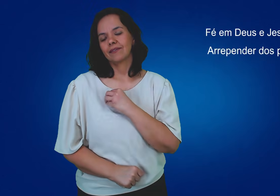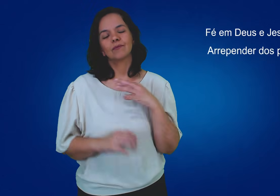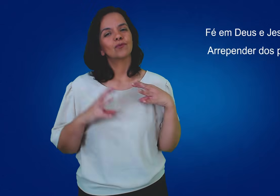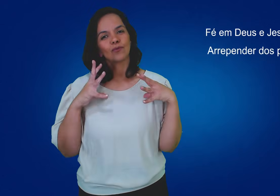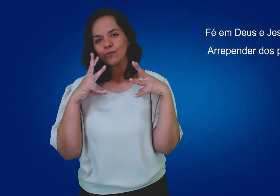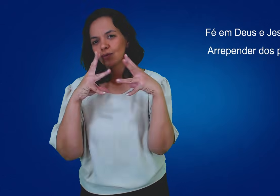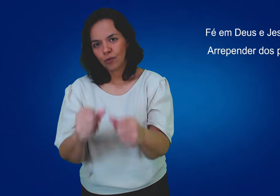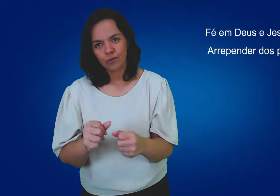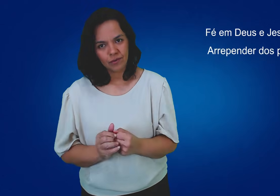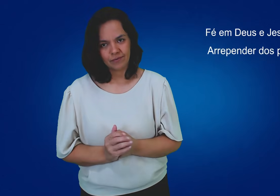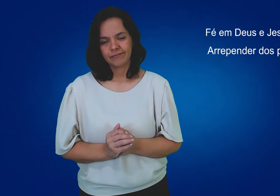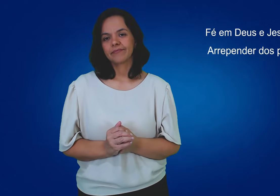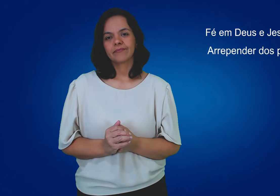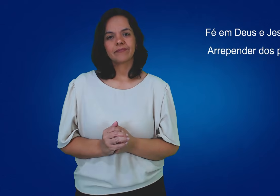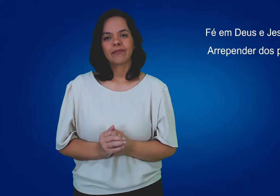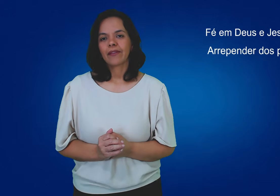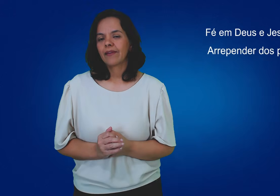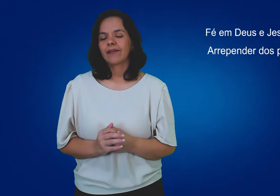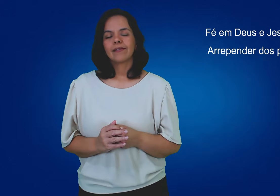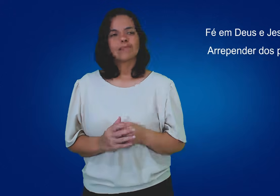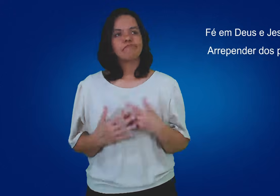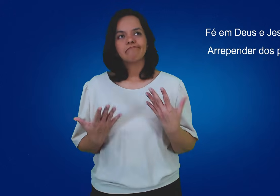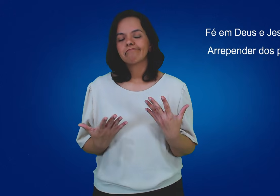Todos nós pecamos, todos nós.